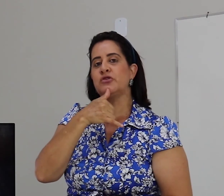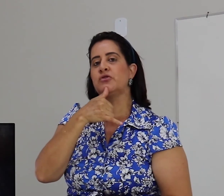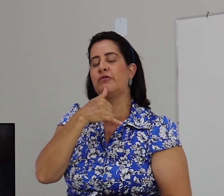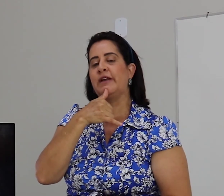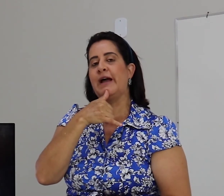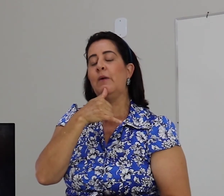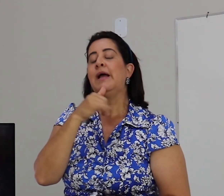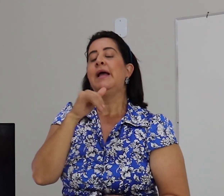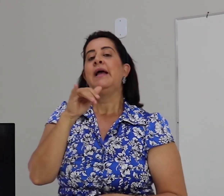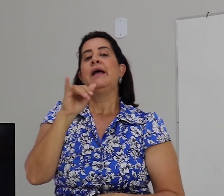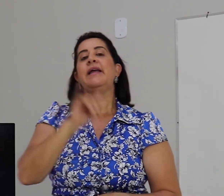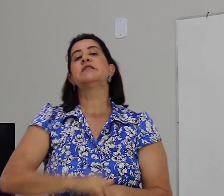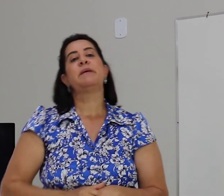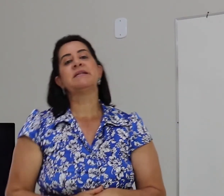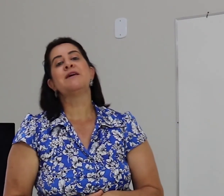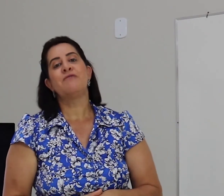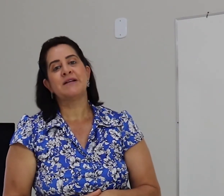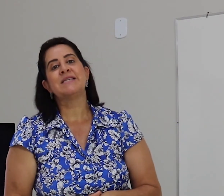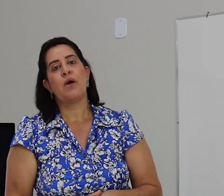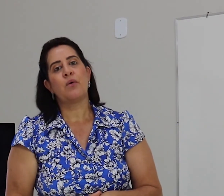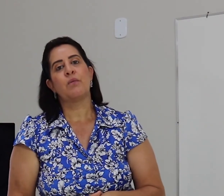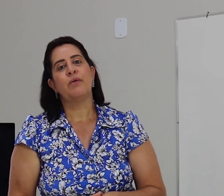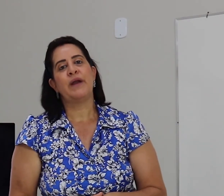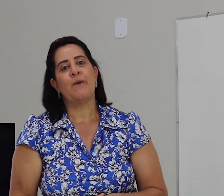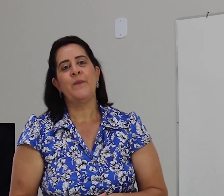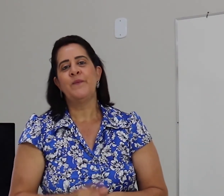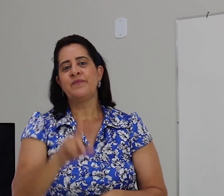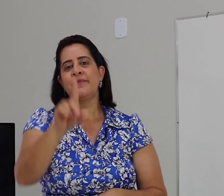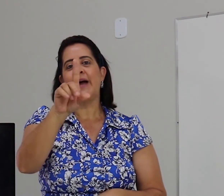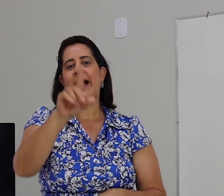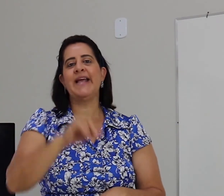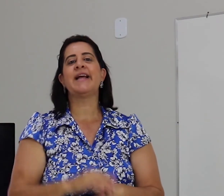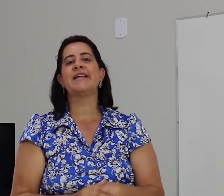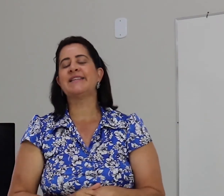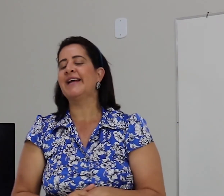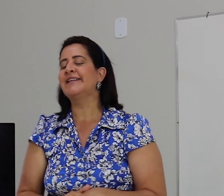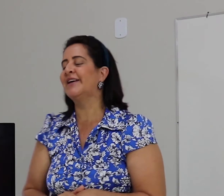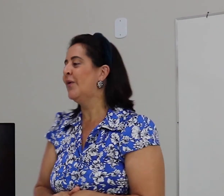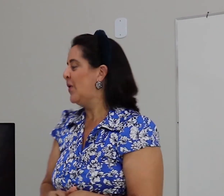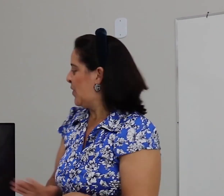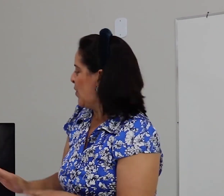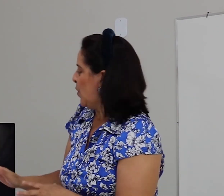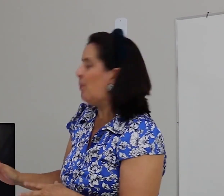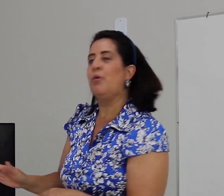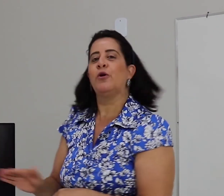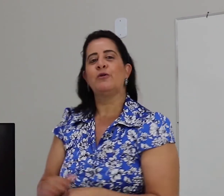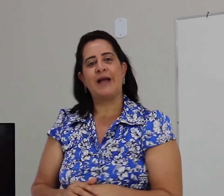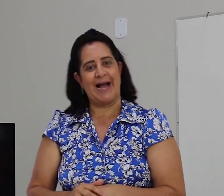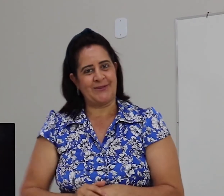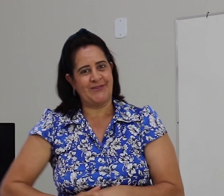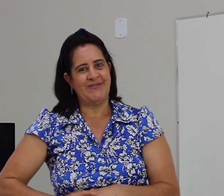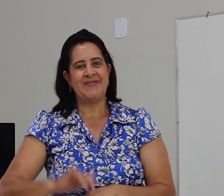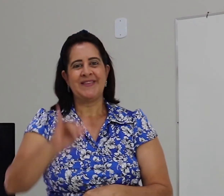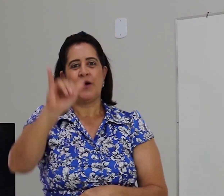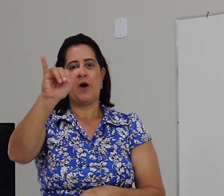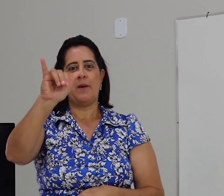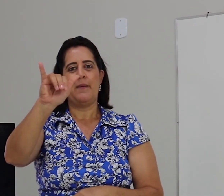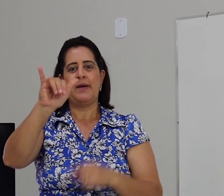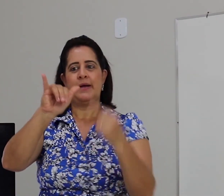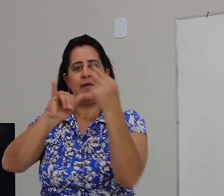no final. E a expressão facial e corporal? Aí é que está então o pulo do gato. Ó,